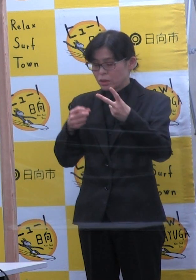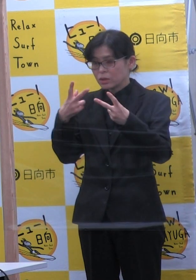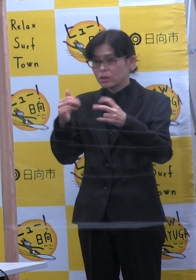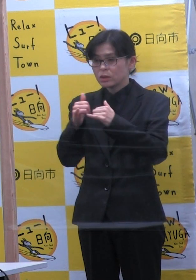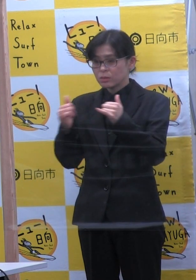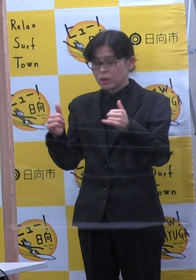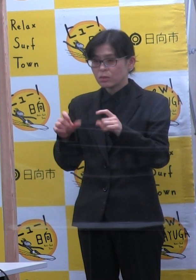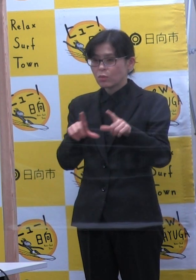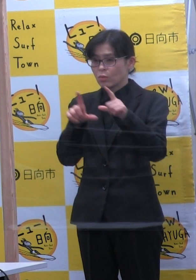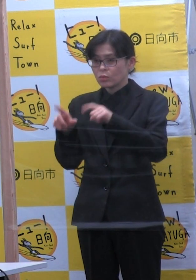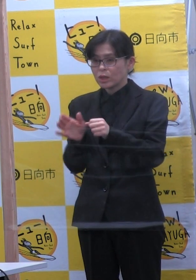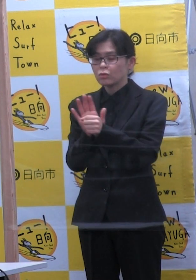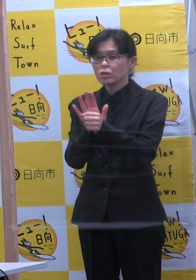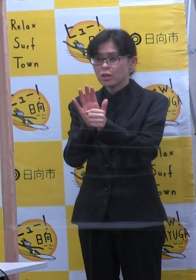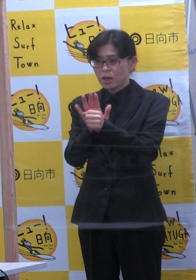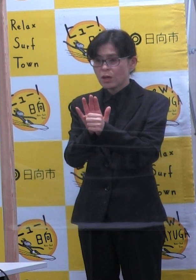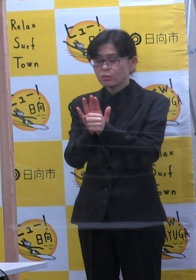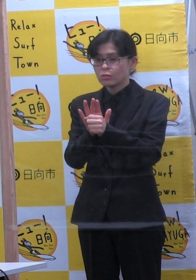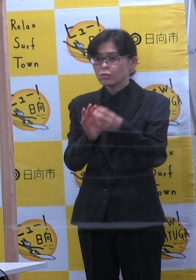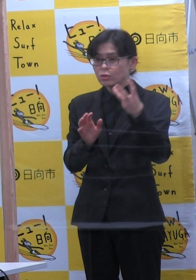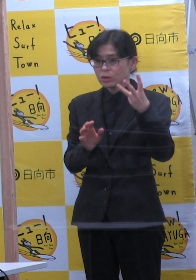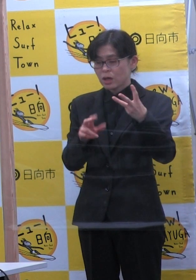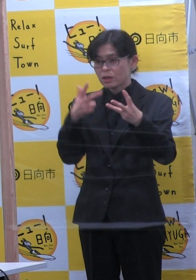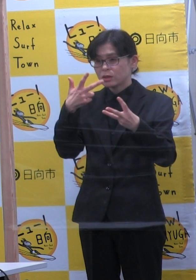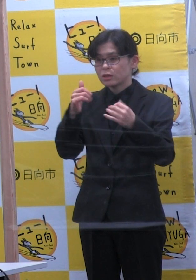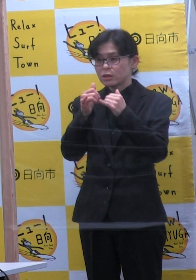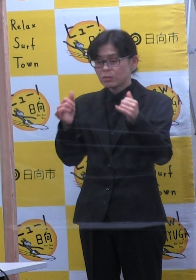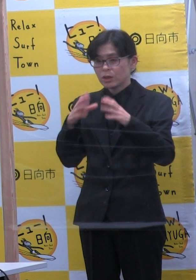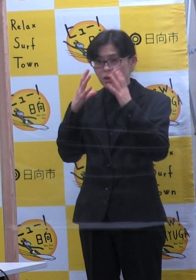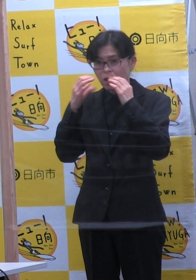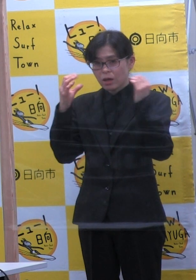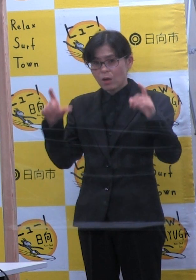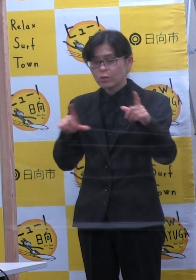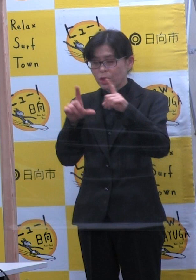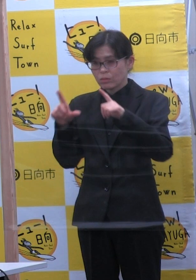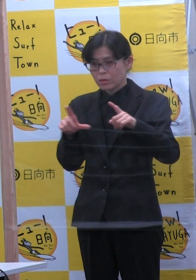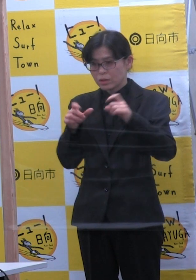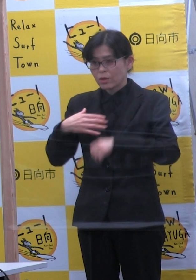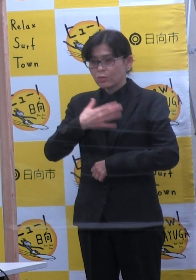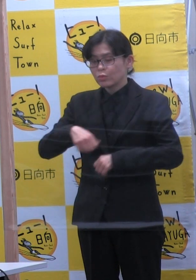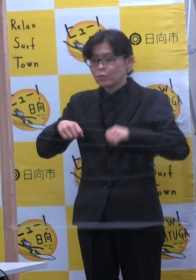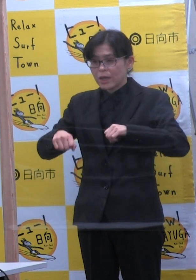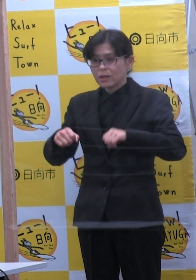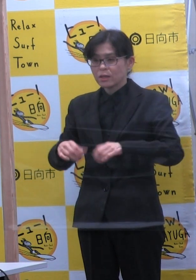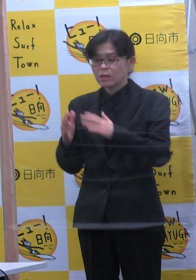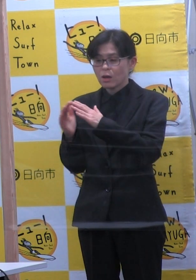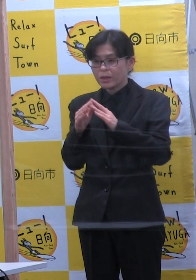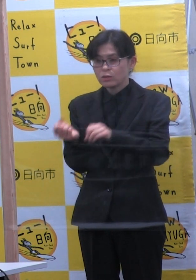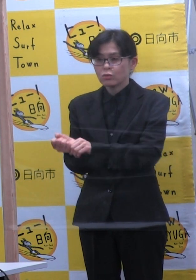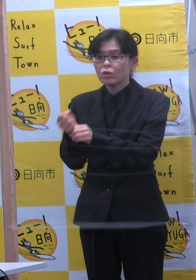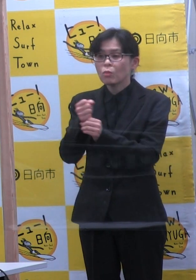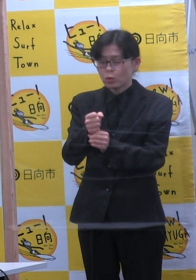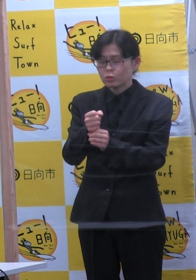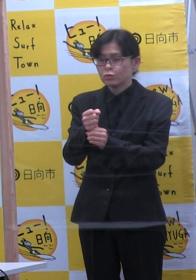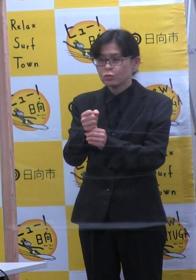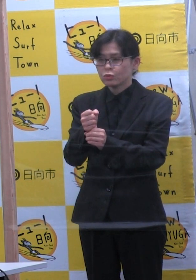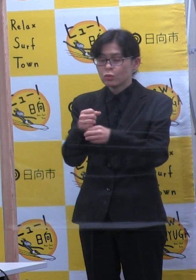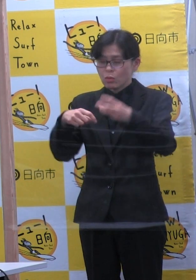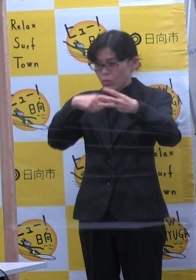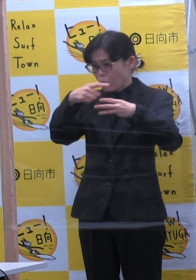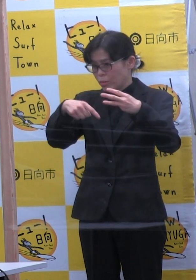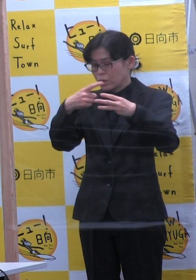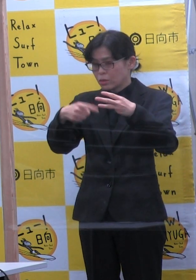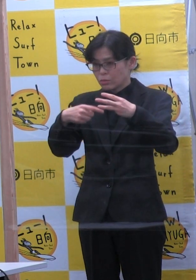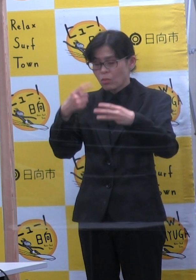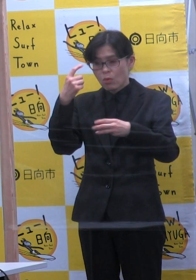。3、市民が笑顔で暮らせる元気な街を取り戻す。この3点を